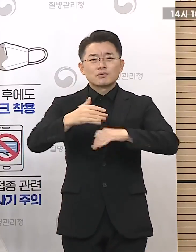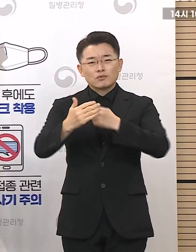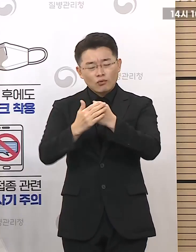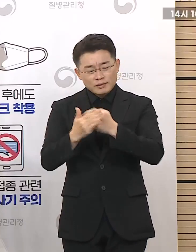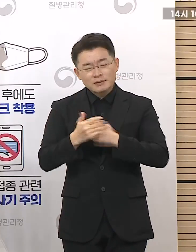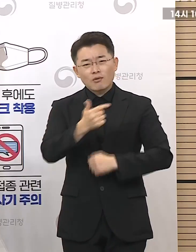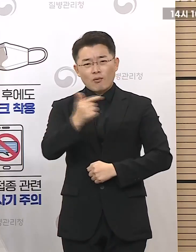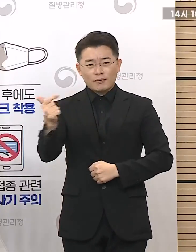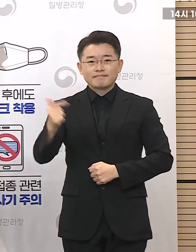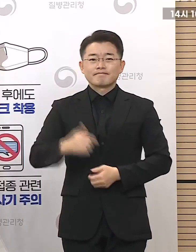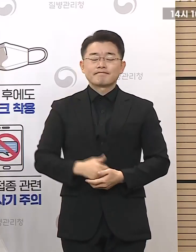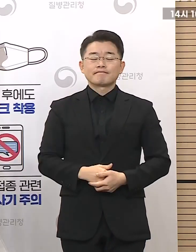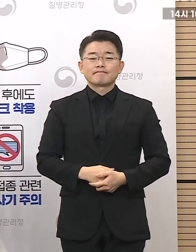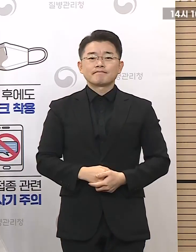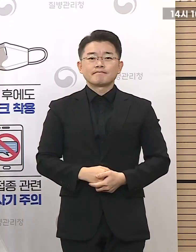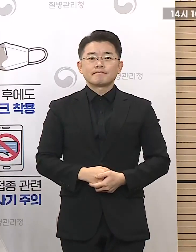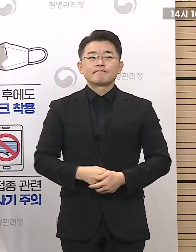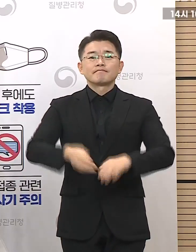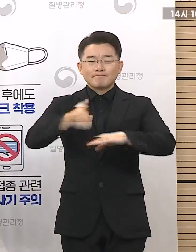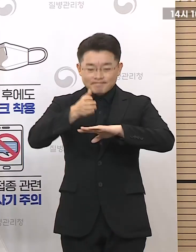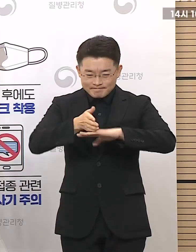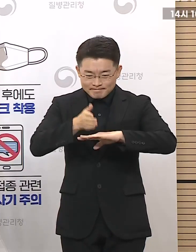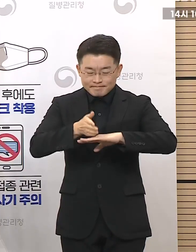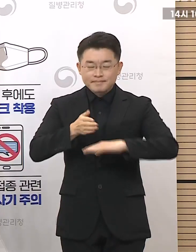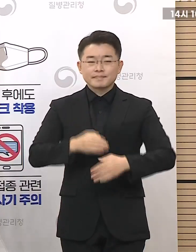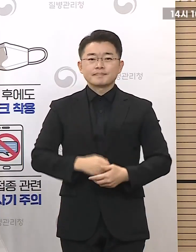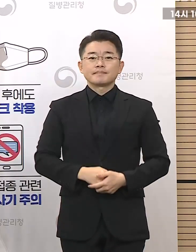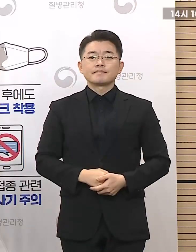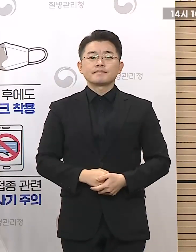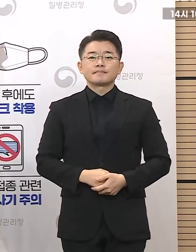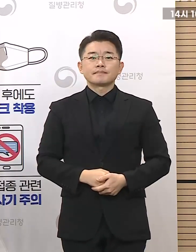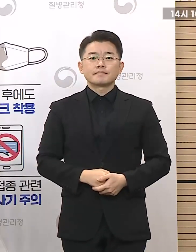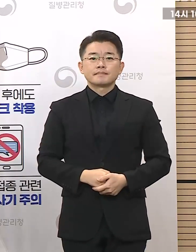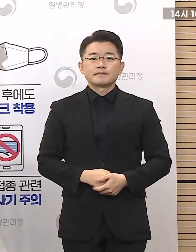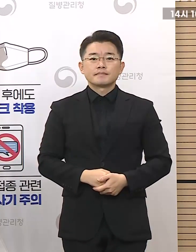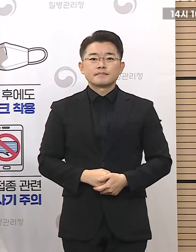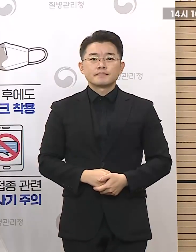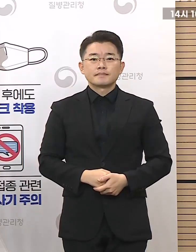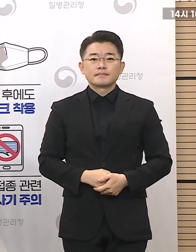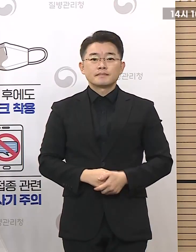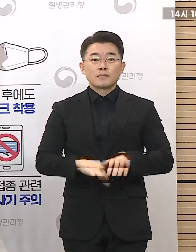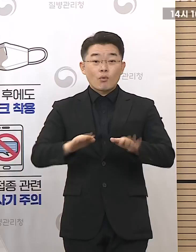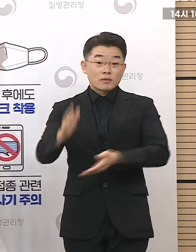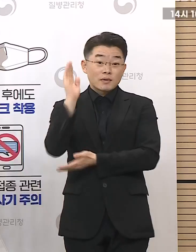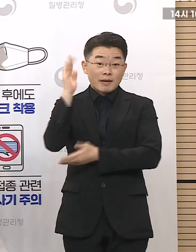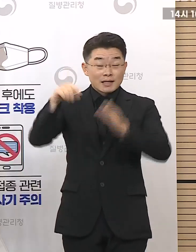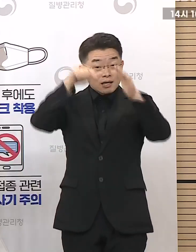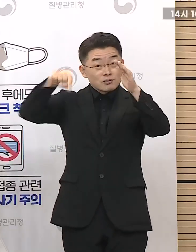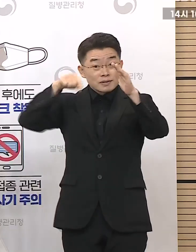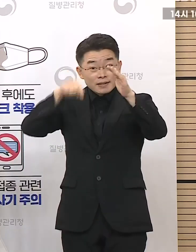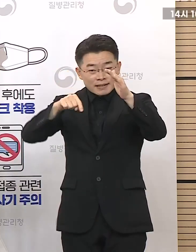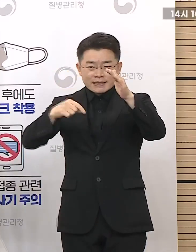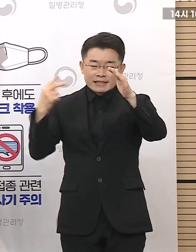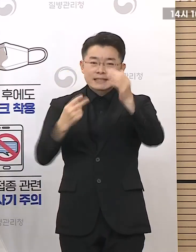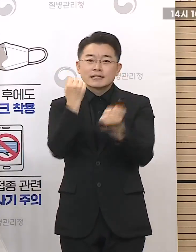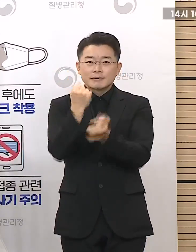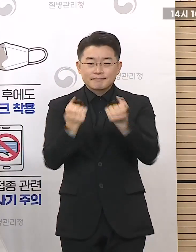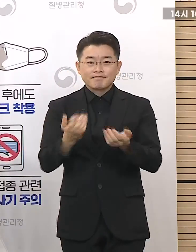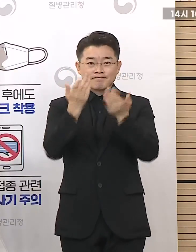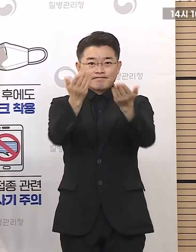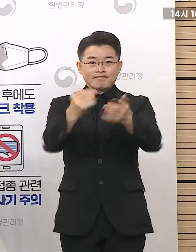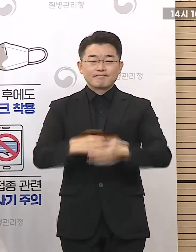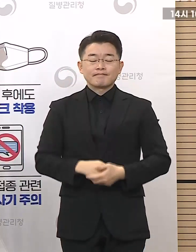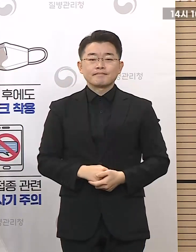협조로 가능했던 일입니다. 감사드립니다. 오늘 브리핑 중에 이미 말씀드렸지만